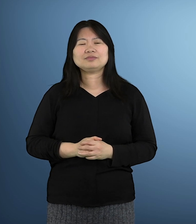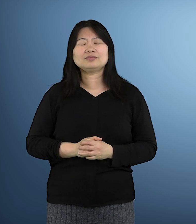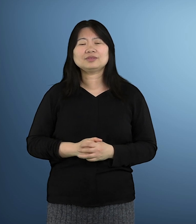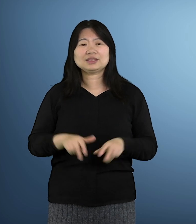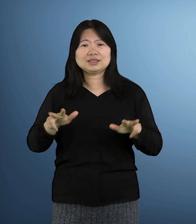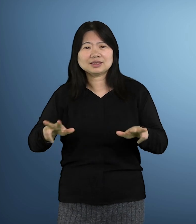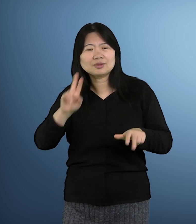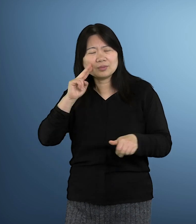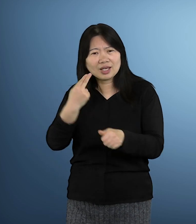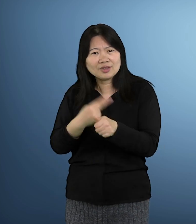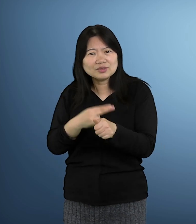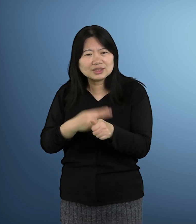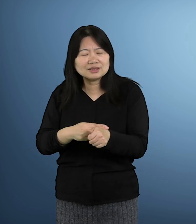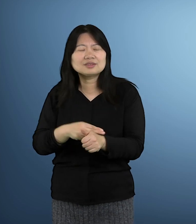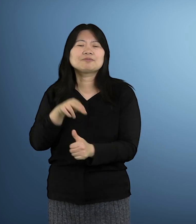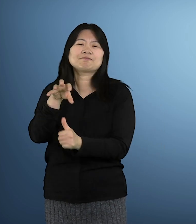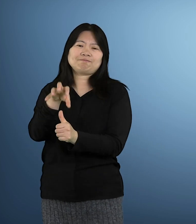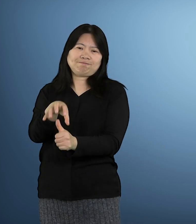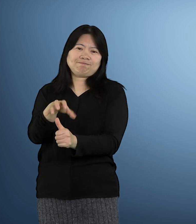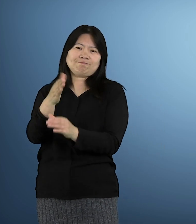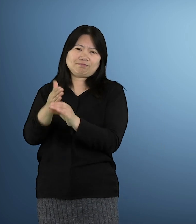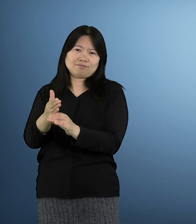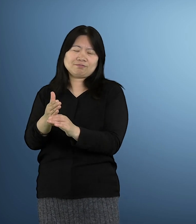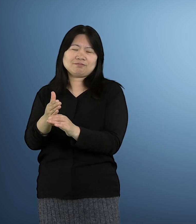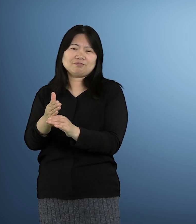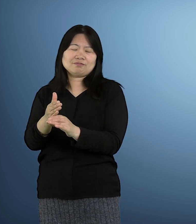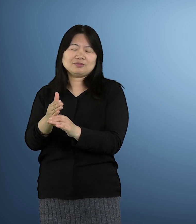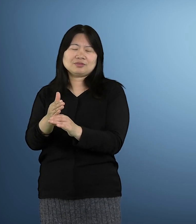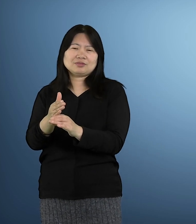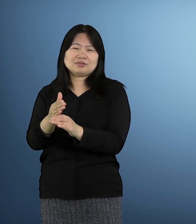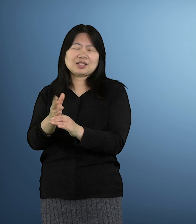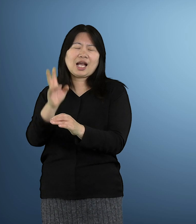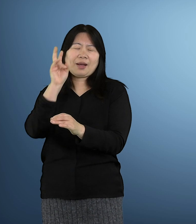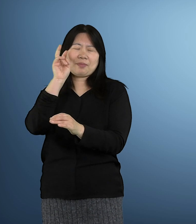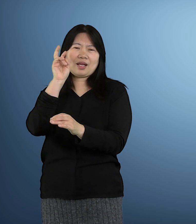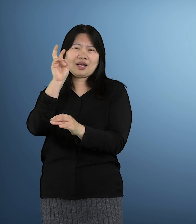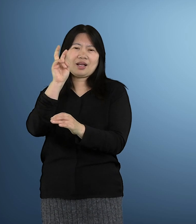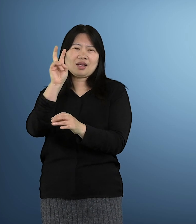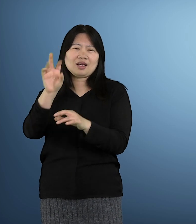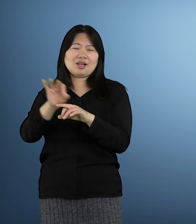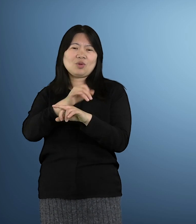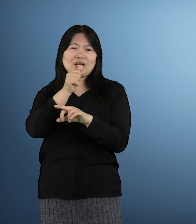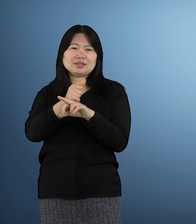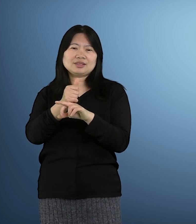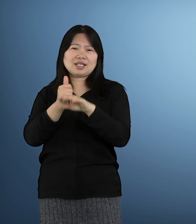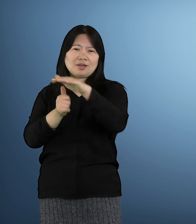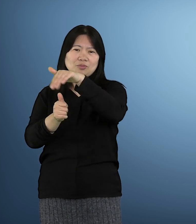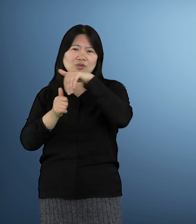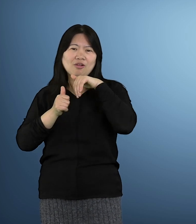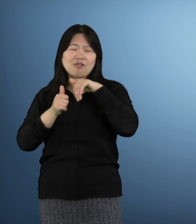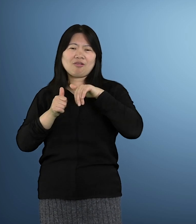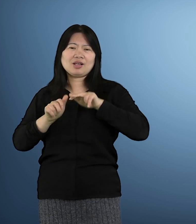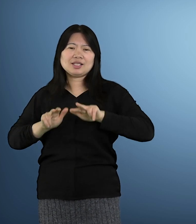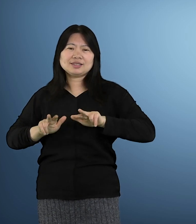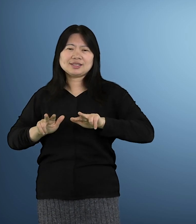지금 바울은 묶여 있어요. 곧 황제 앞에 서서